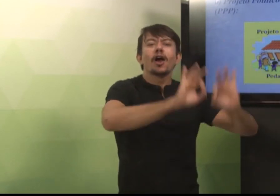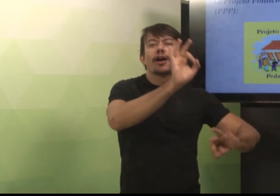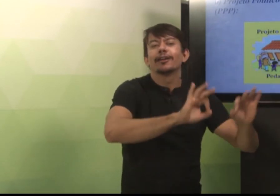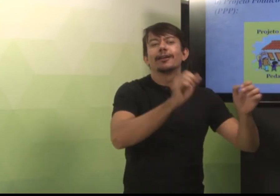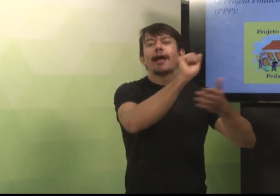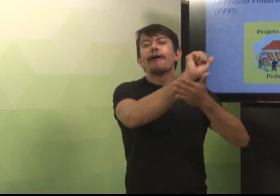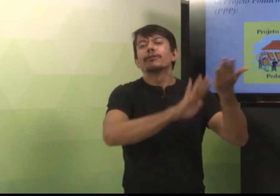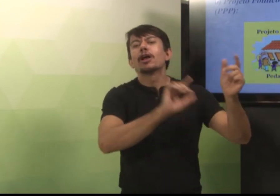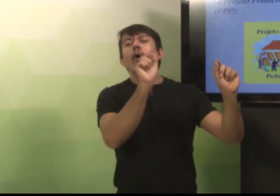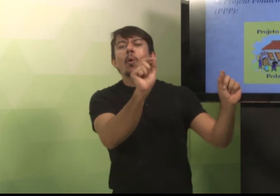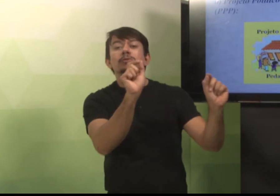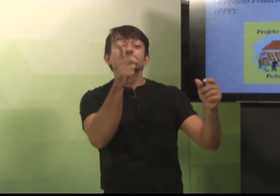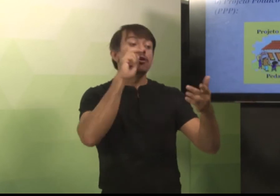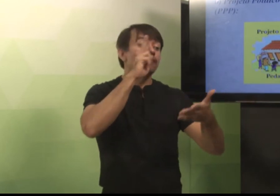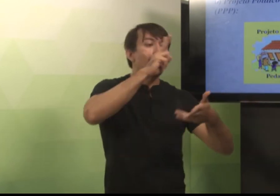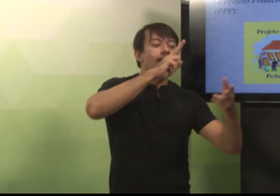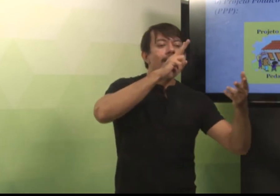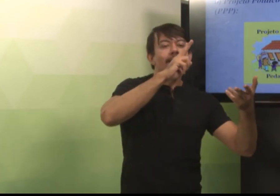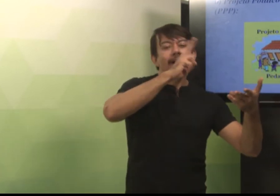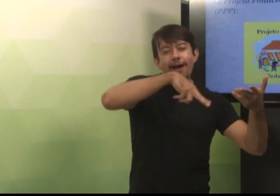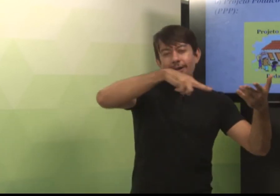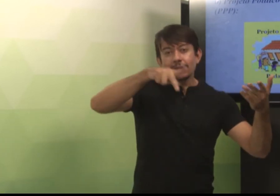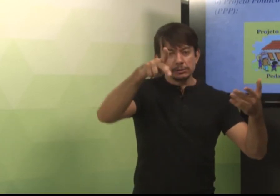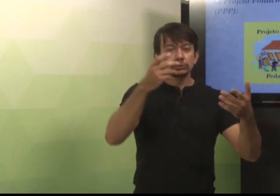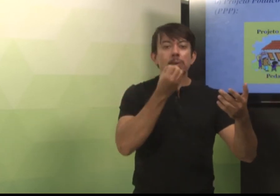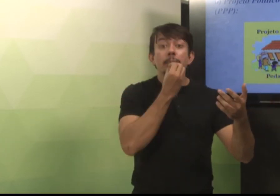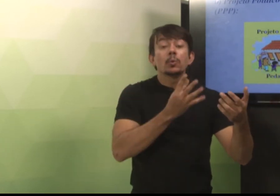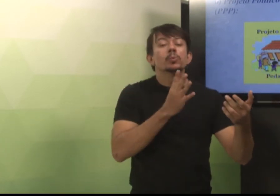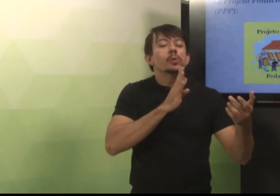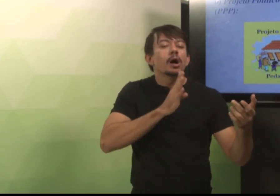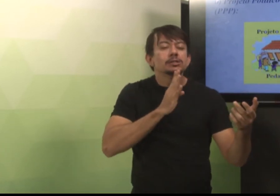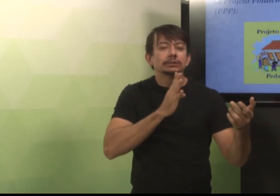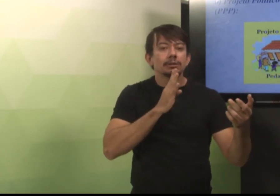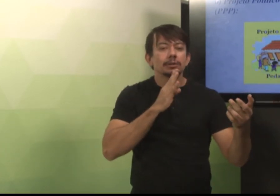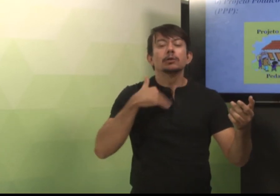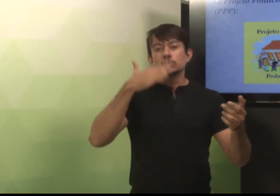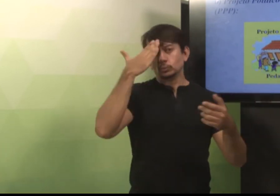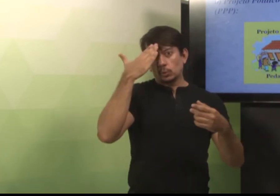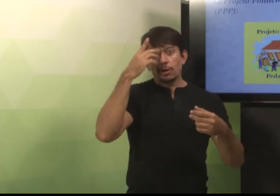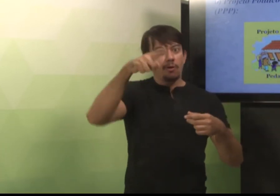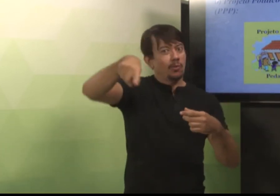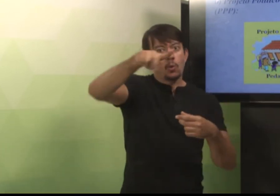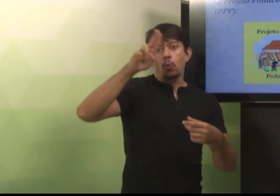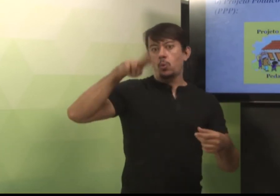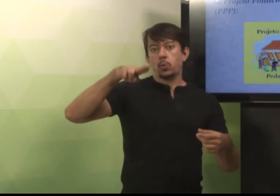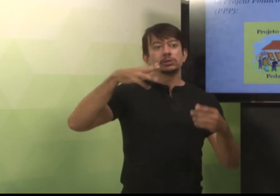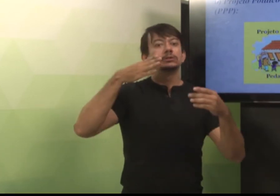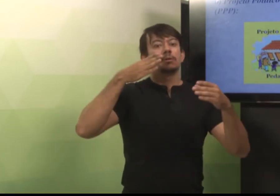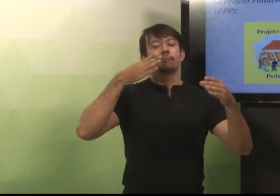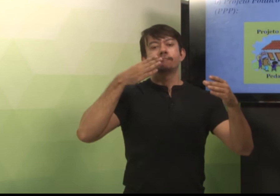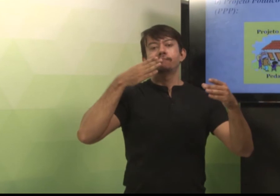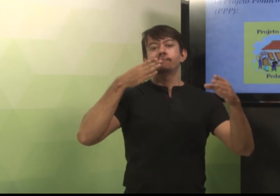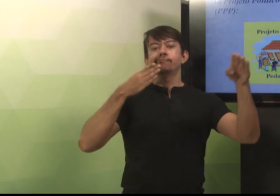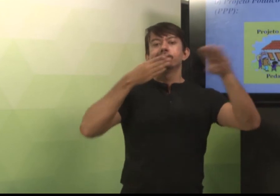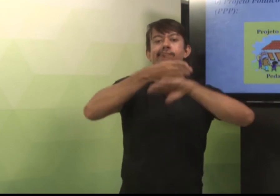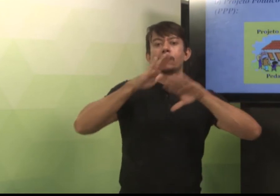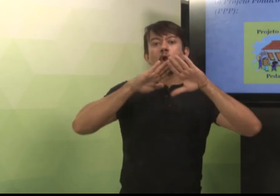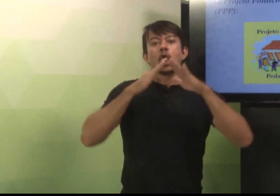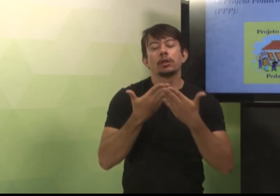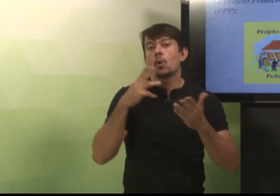Então, para falar como é o desenvolvimento do trabalho da escola. Então, por isso é importante que você leia, que você conheça esse PPP.